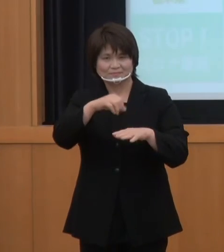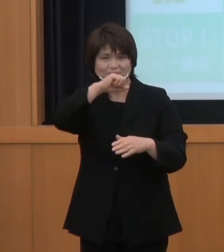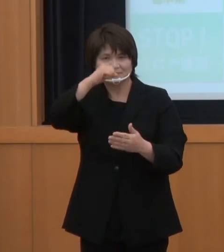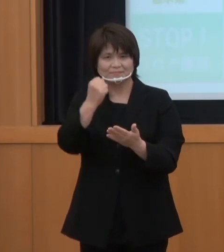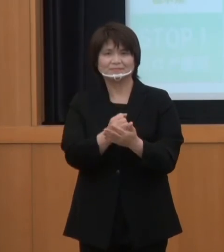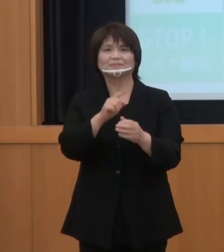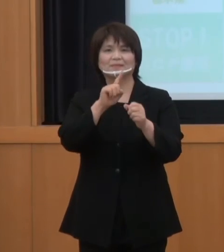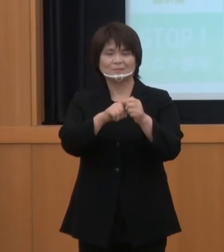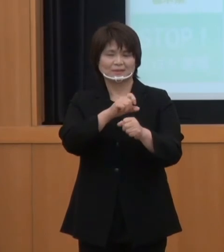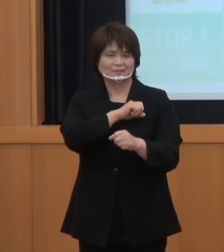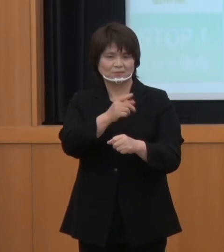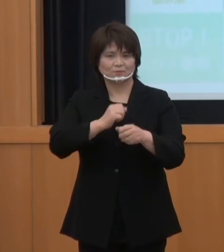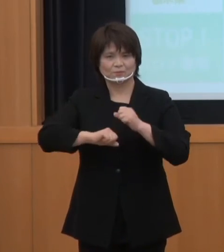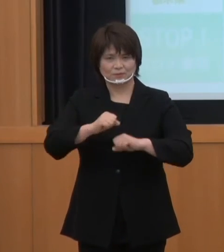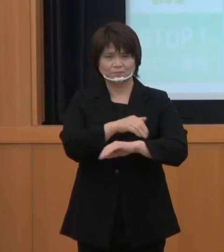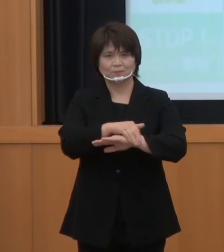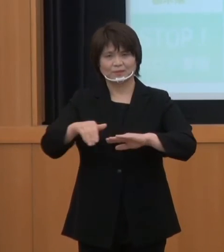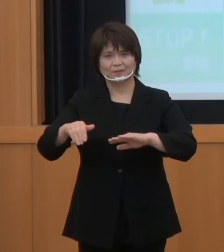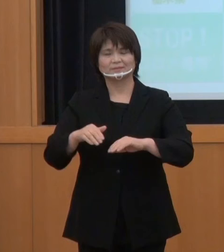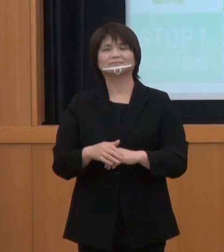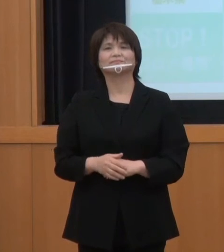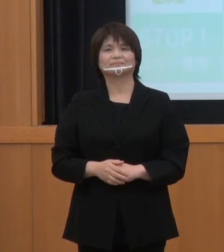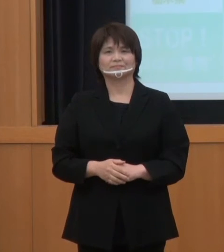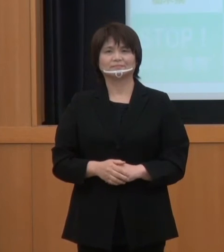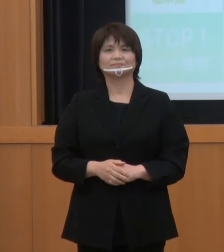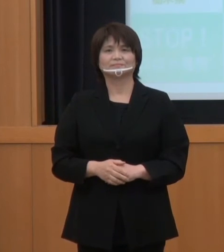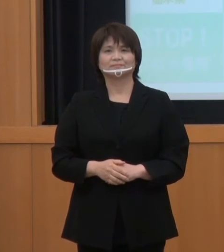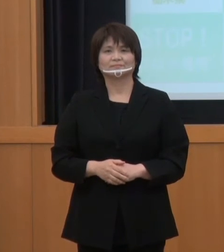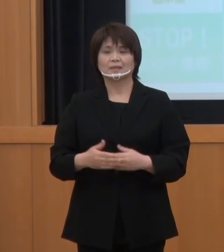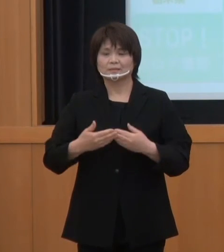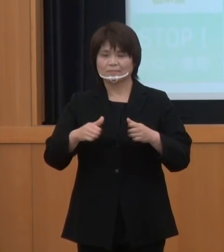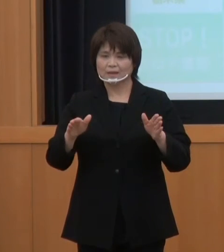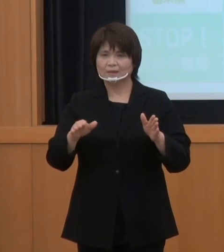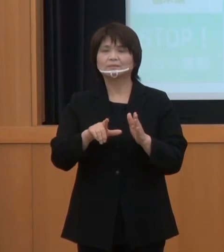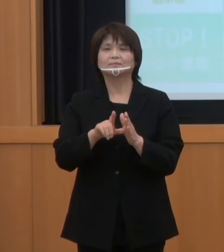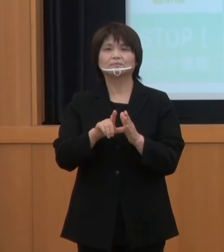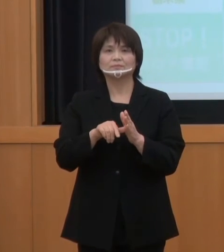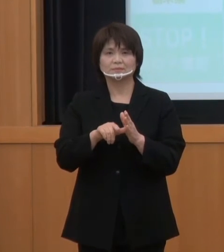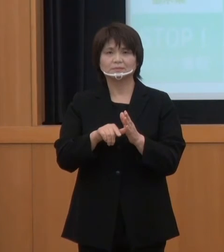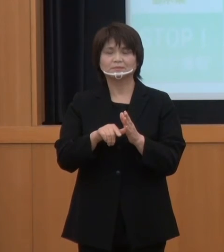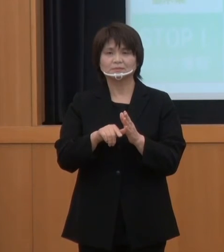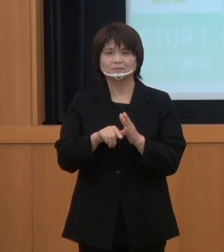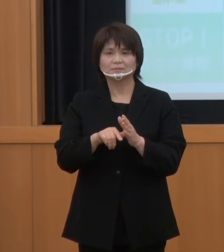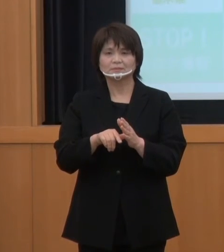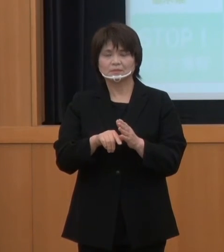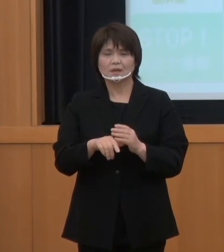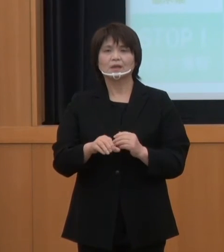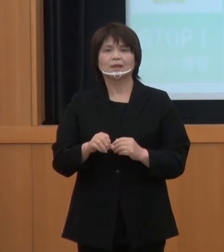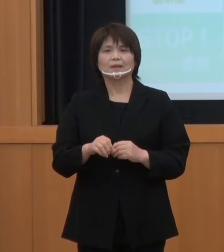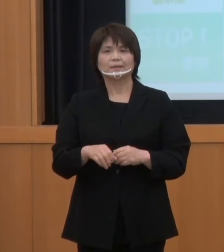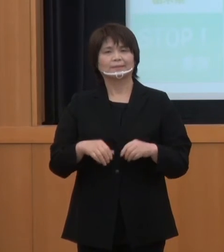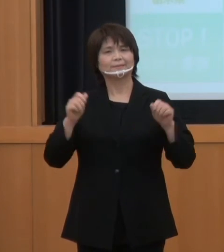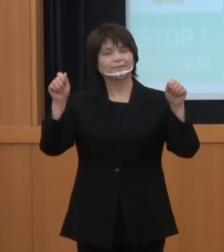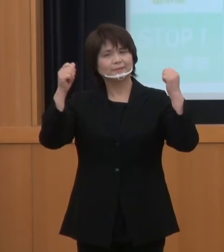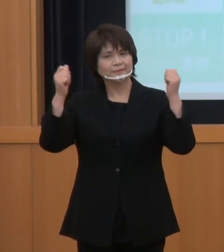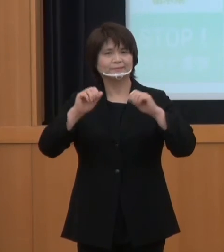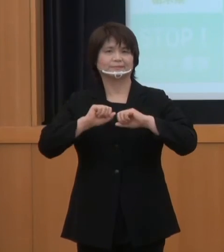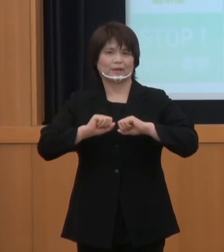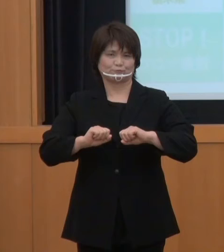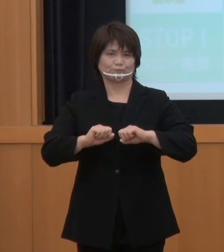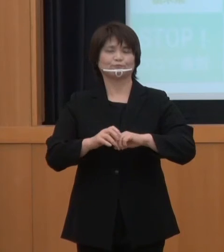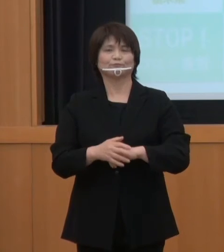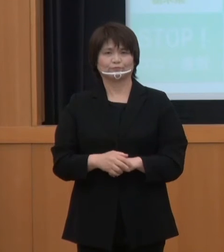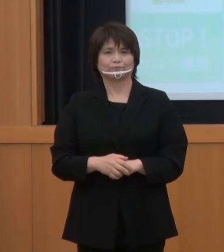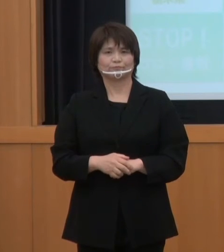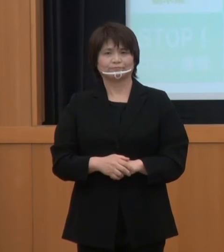け積極的に取り組んでまいります。なお会所にあたりましてはオープニングセレモニーを開催するとともに